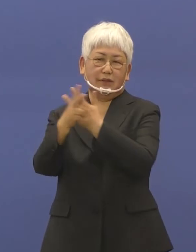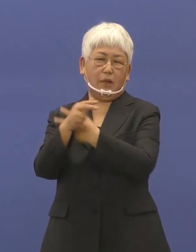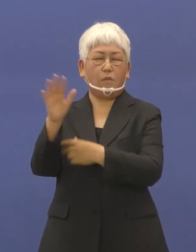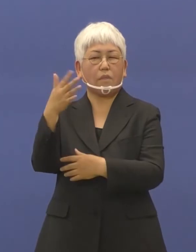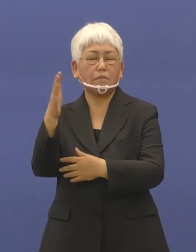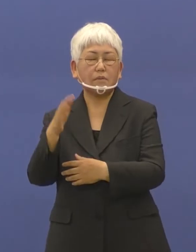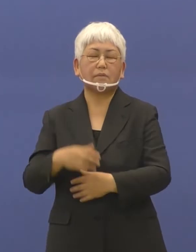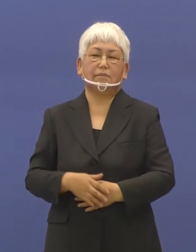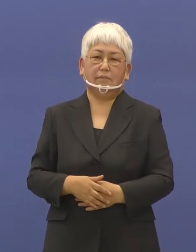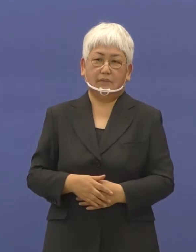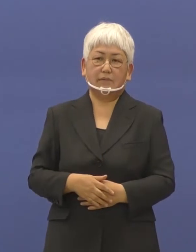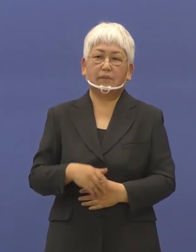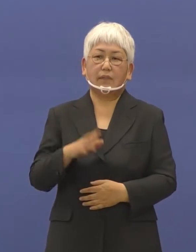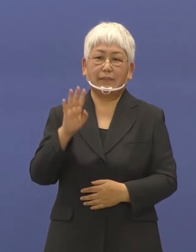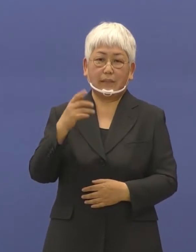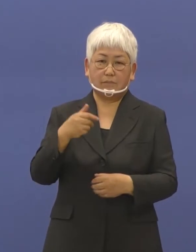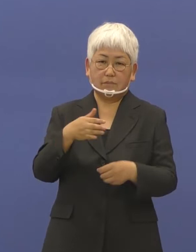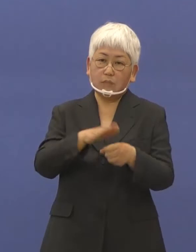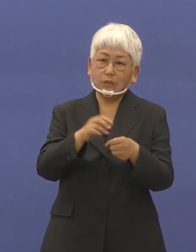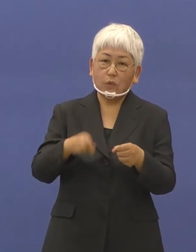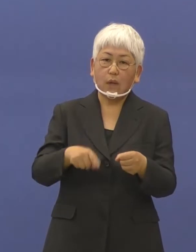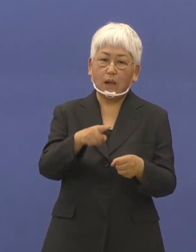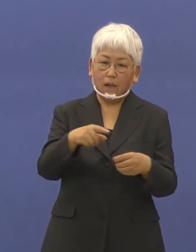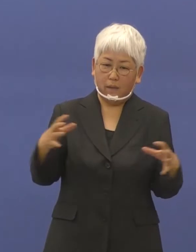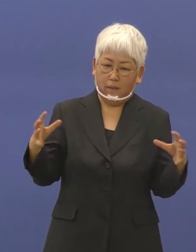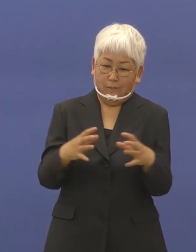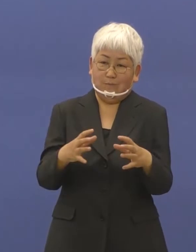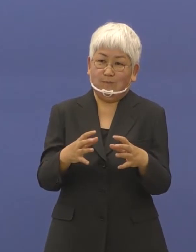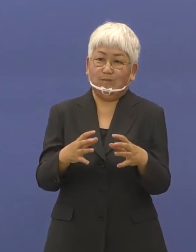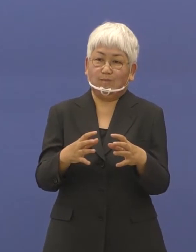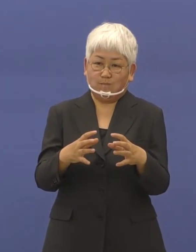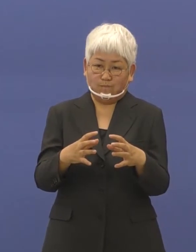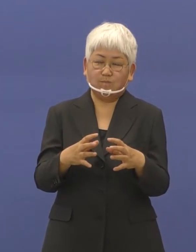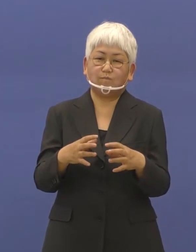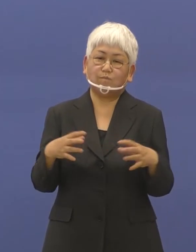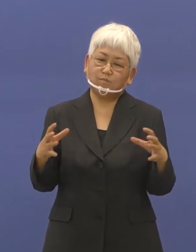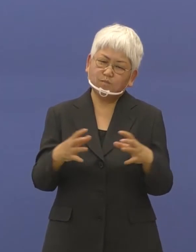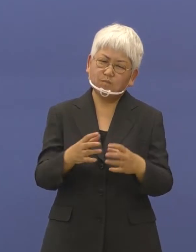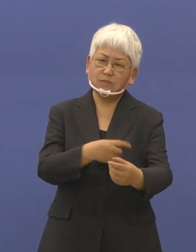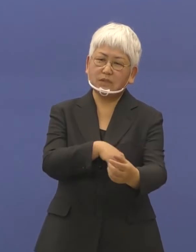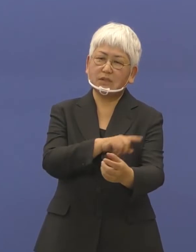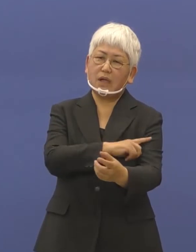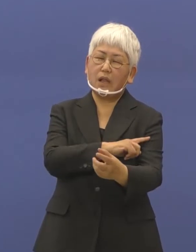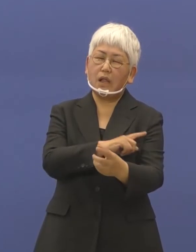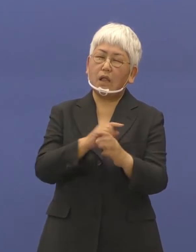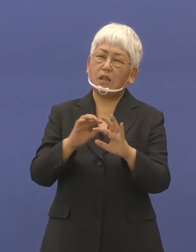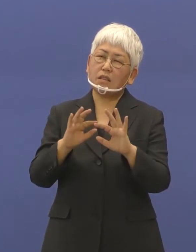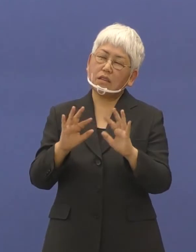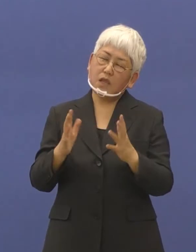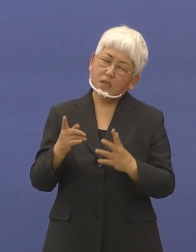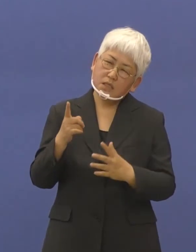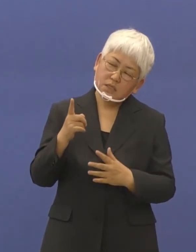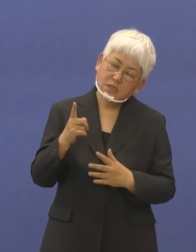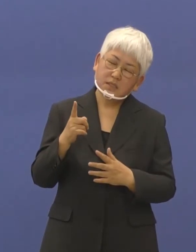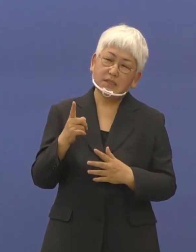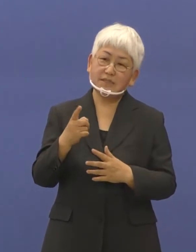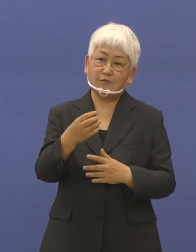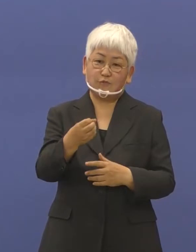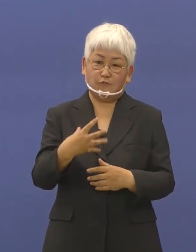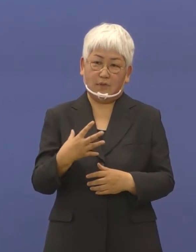県と盛岡が持っているようなこう人を集めるそういう材料がないというようなことだと思うんですけれども